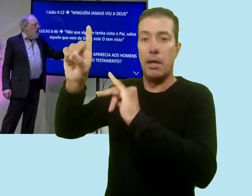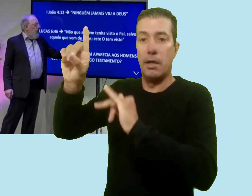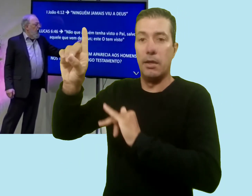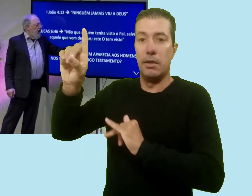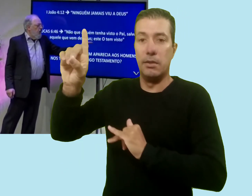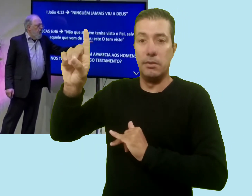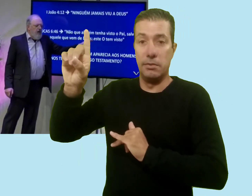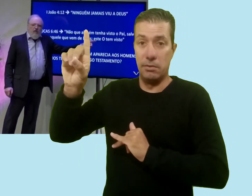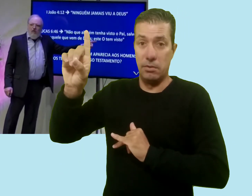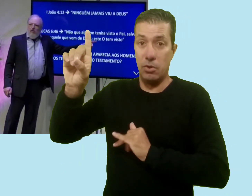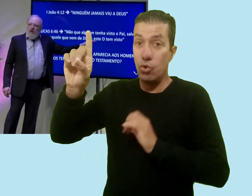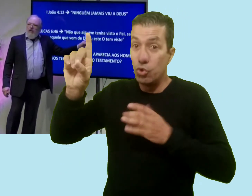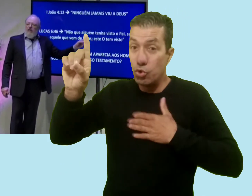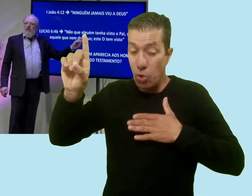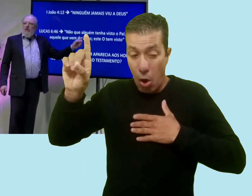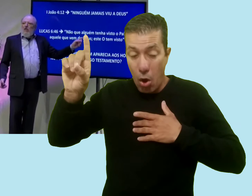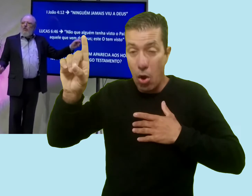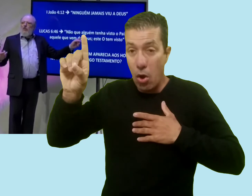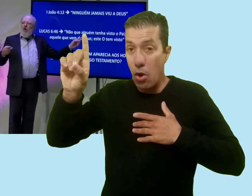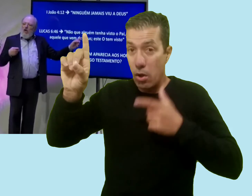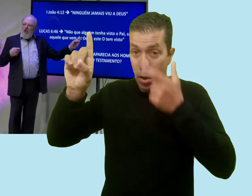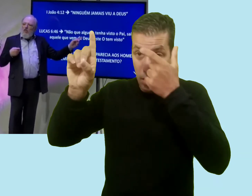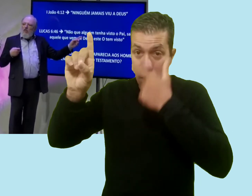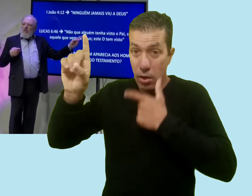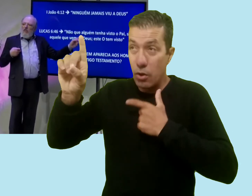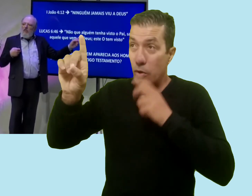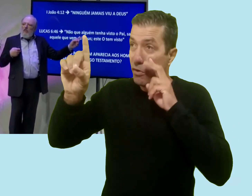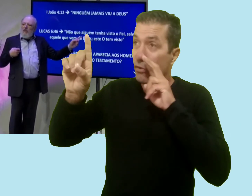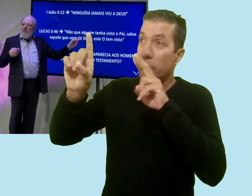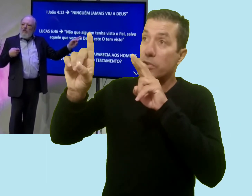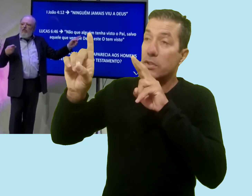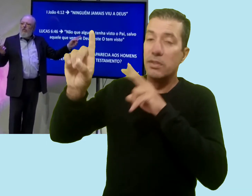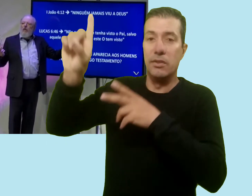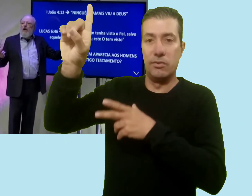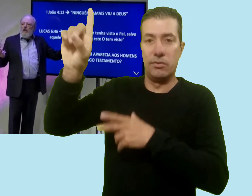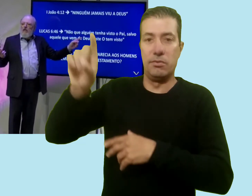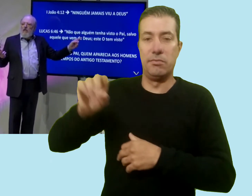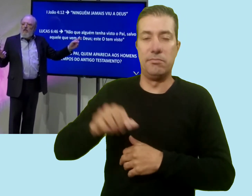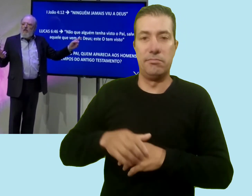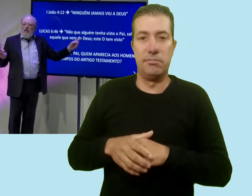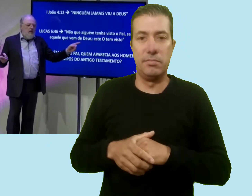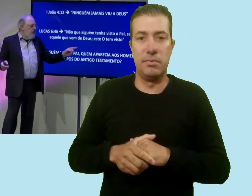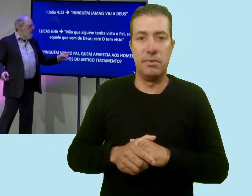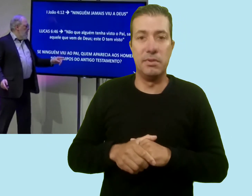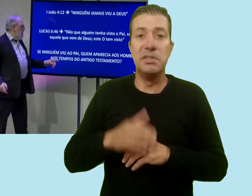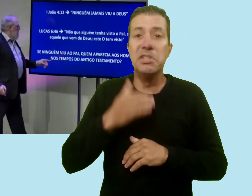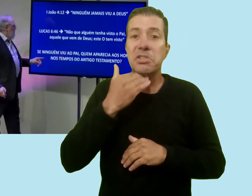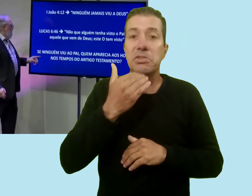Deus. Este o tem visto. Ele está dizendo assim, ó, só eu vi o Pai.